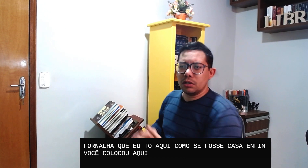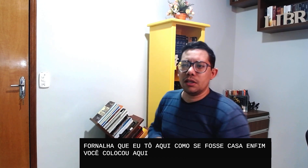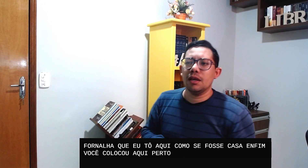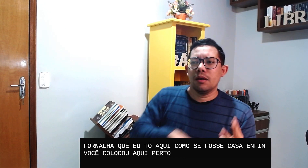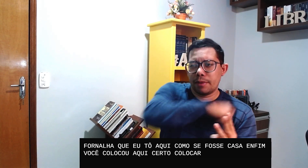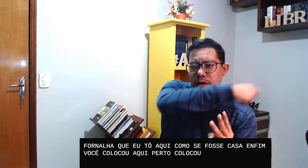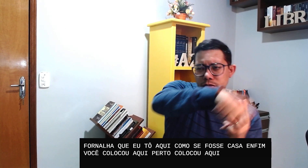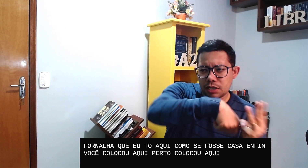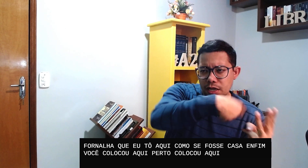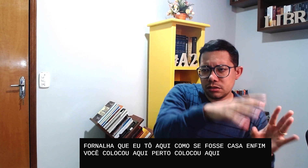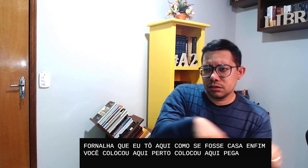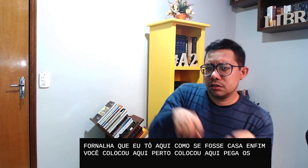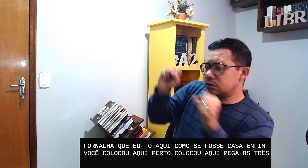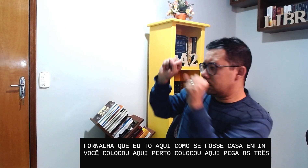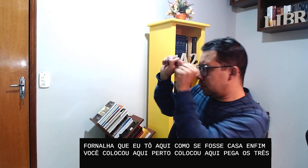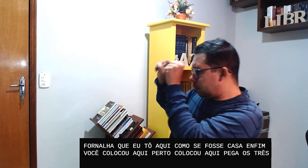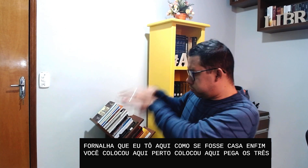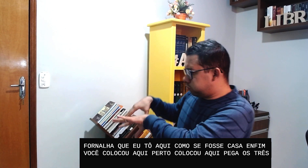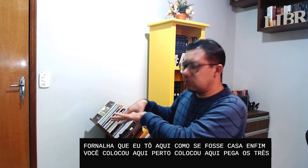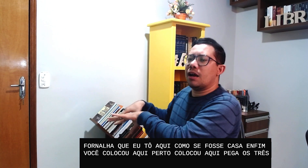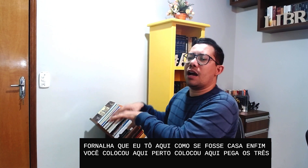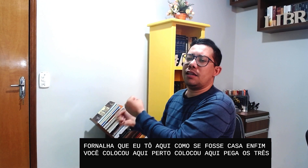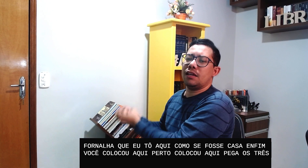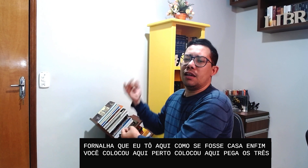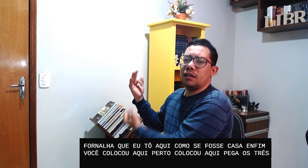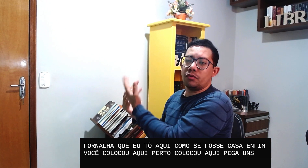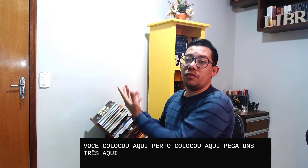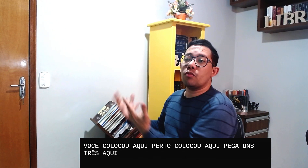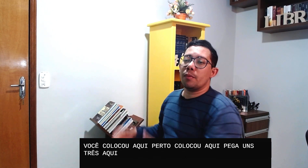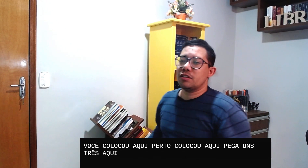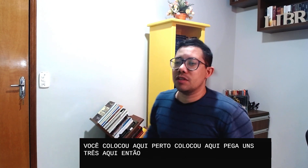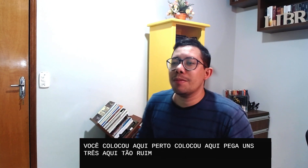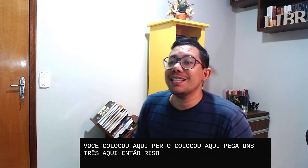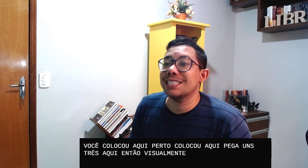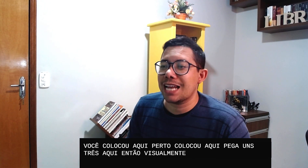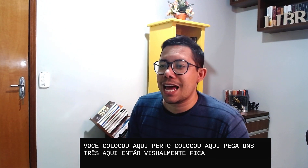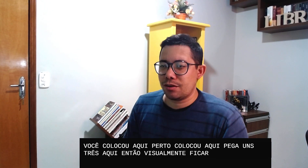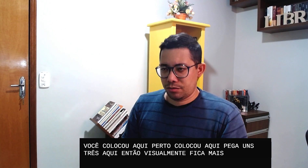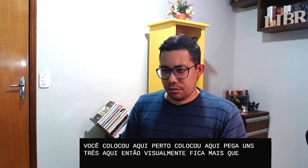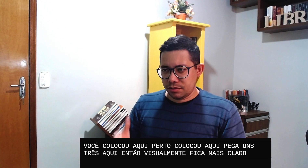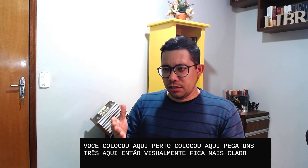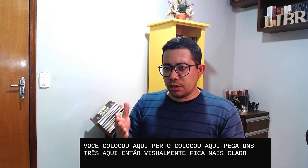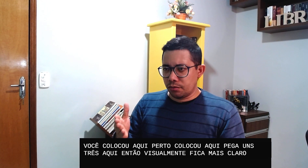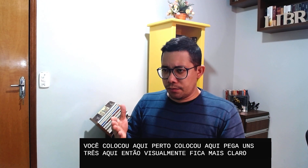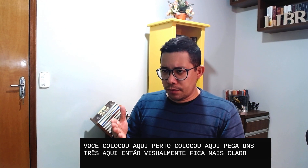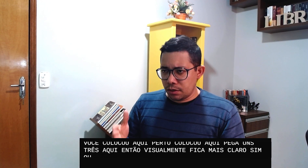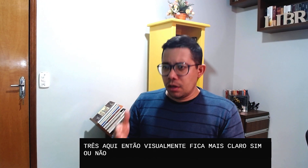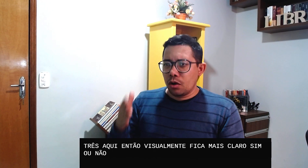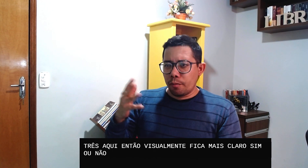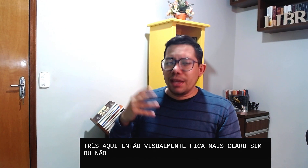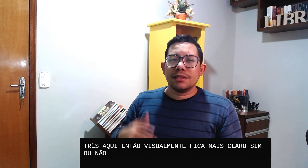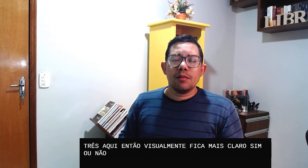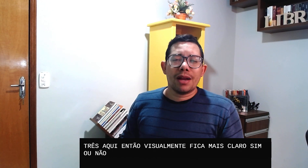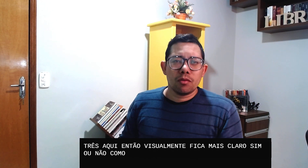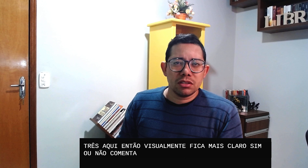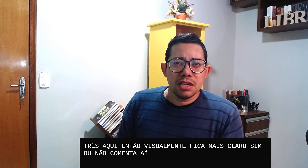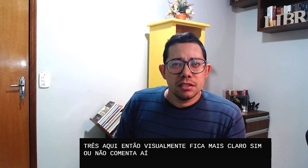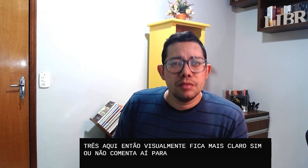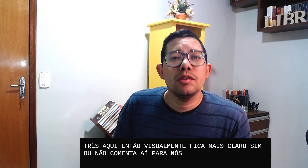aqui. Pega os três aqui. Então visualmente fica mais claro. Sim ou não? Comenta aí para nós se ficou